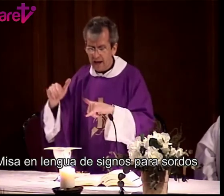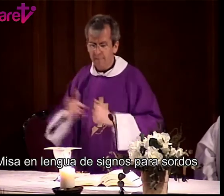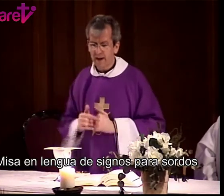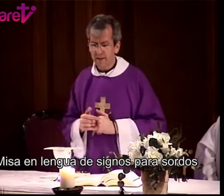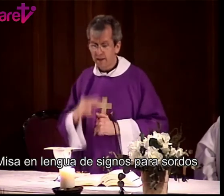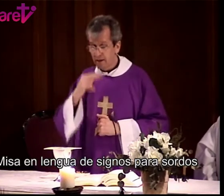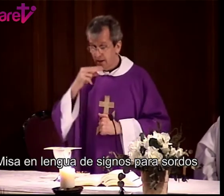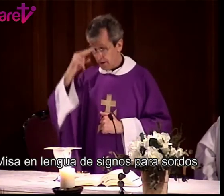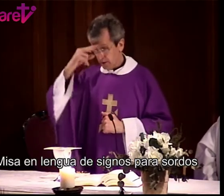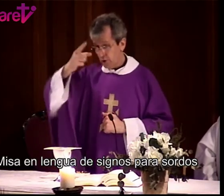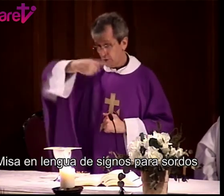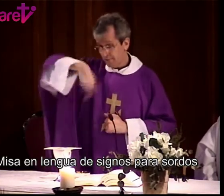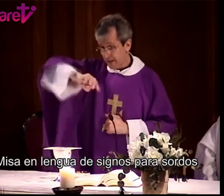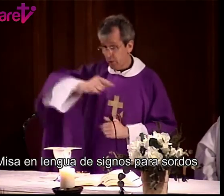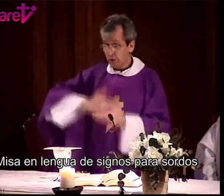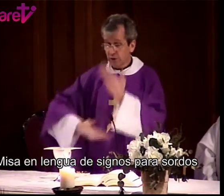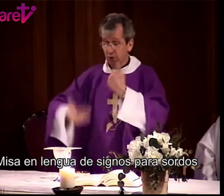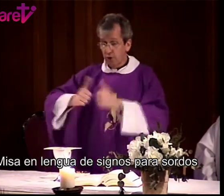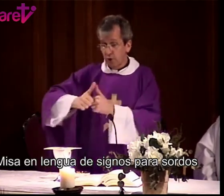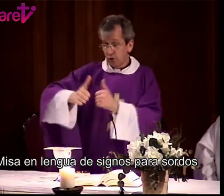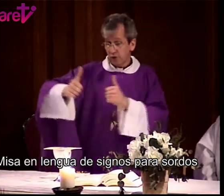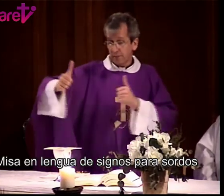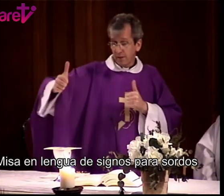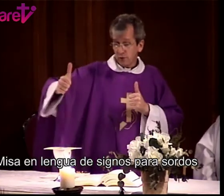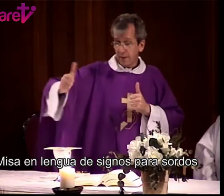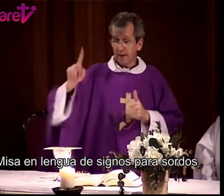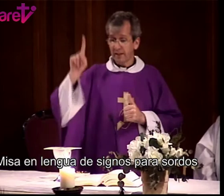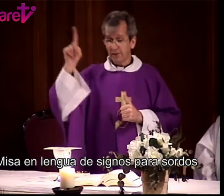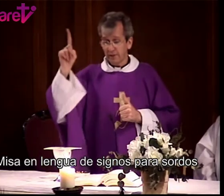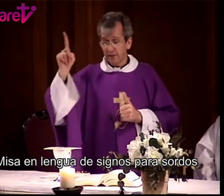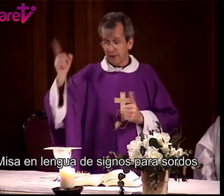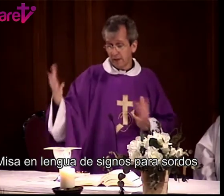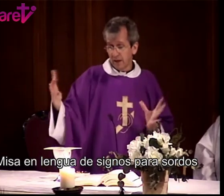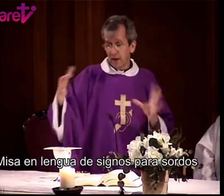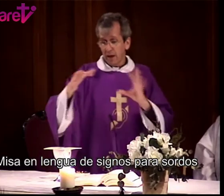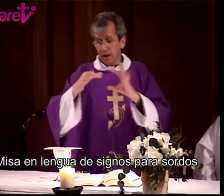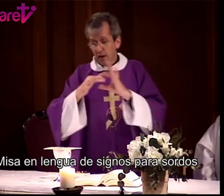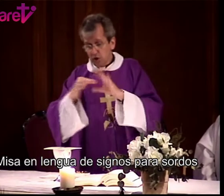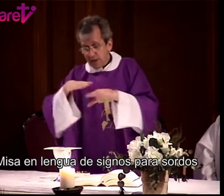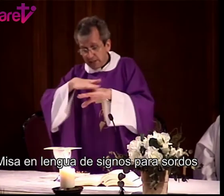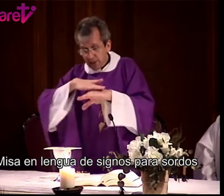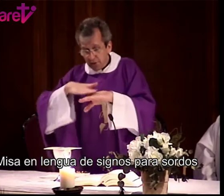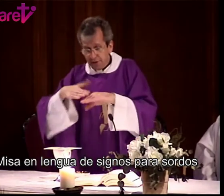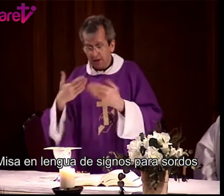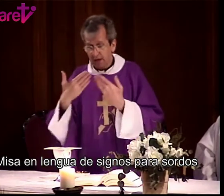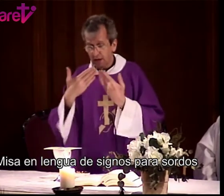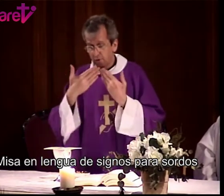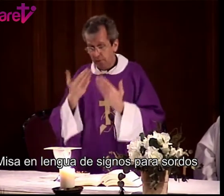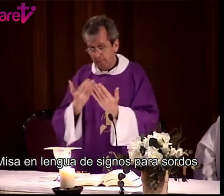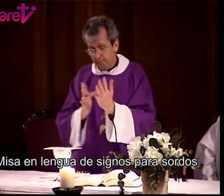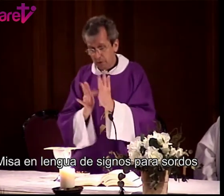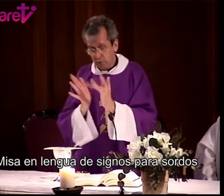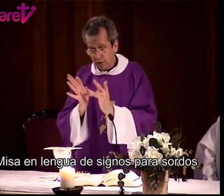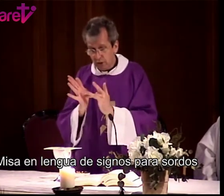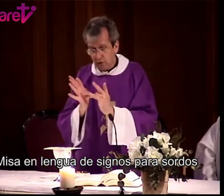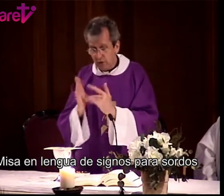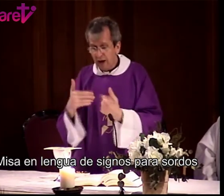paz. Dios Padre nuestro, nos habíamos apartado de ti y nos has reconciliado por tu Hijo, a